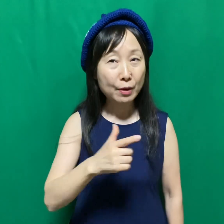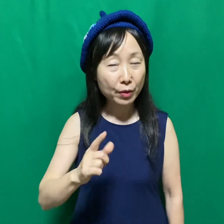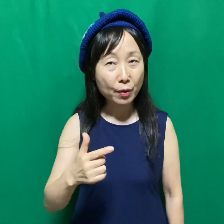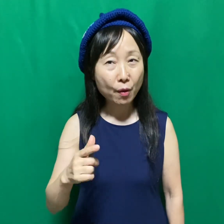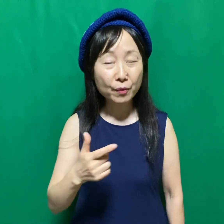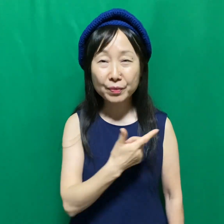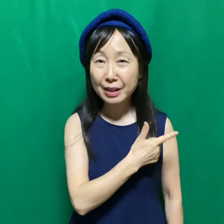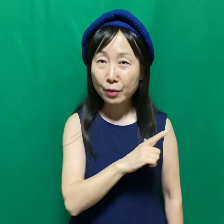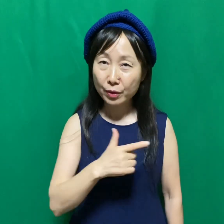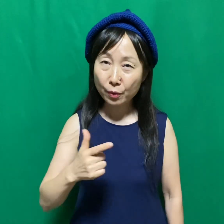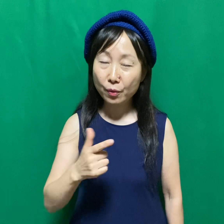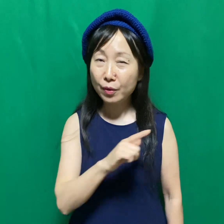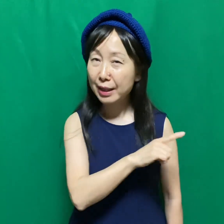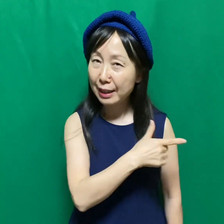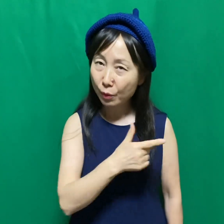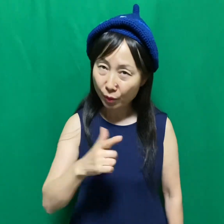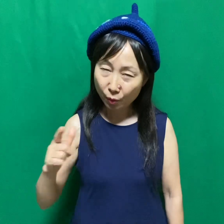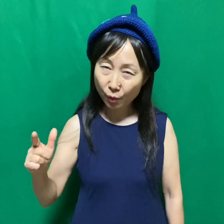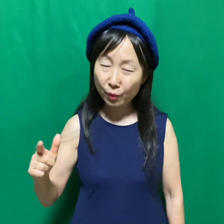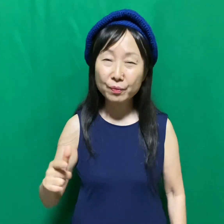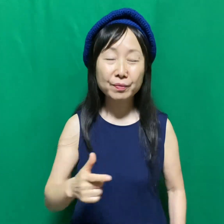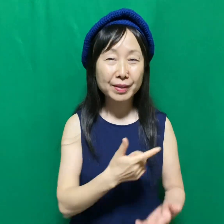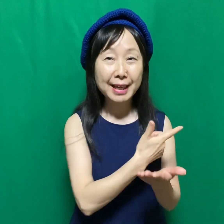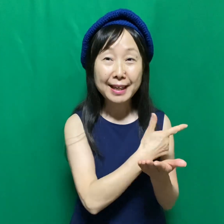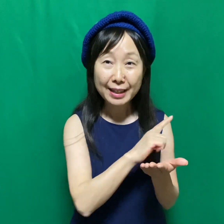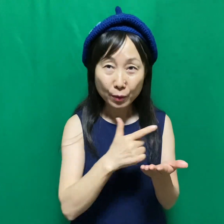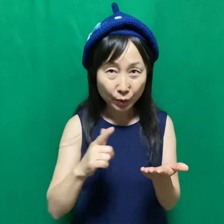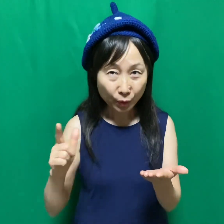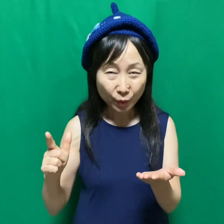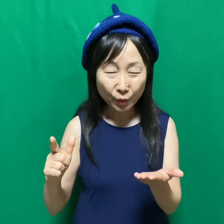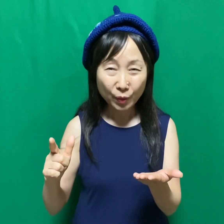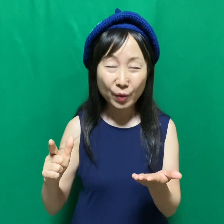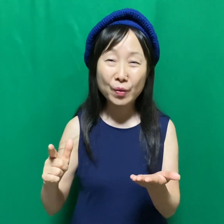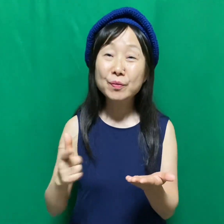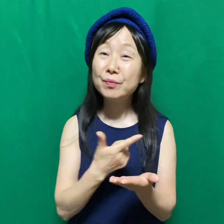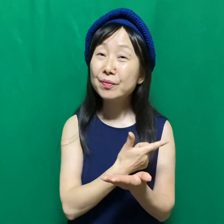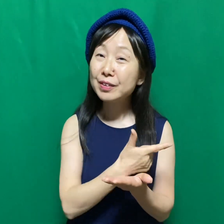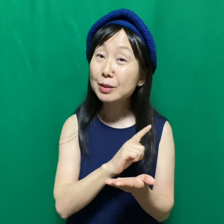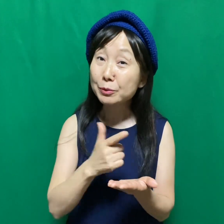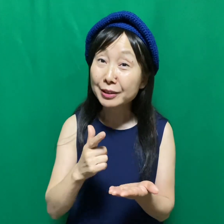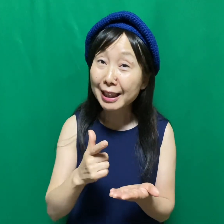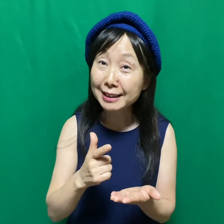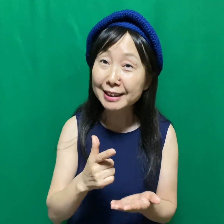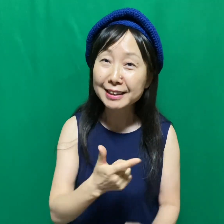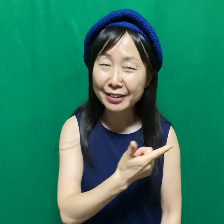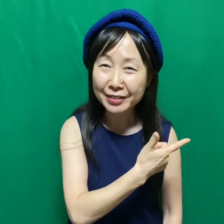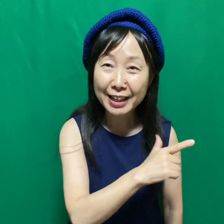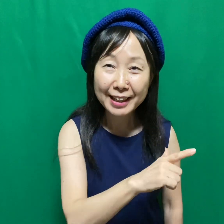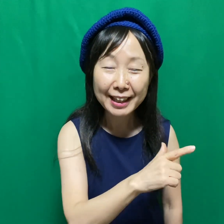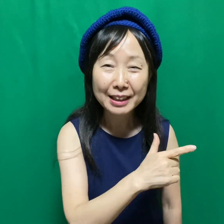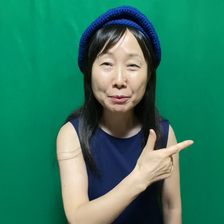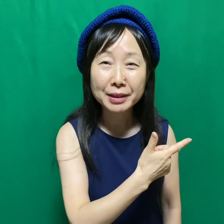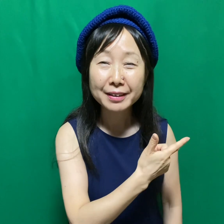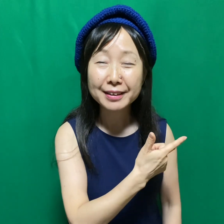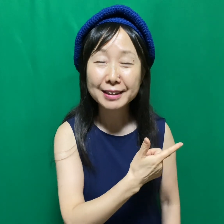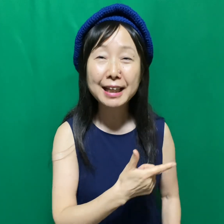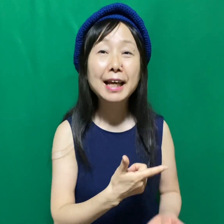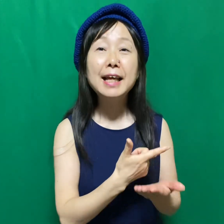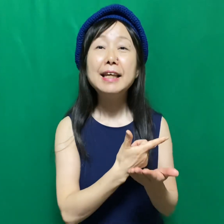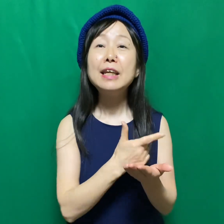ろいろいろいろいろいろいろ、ちょっと難しいですけどね、やってみてください。いろい